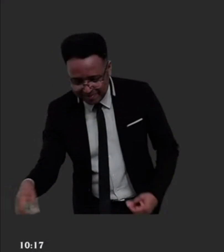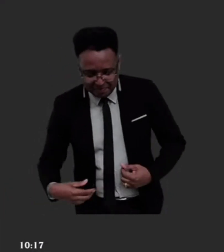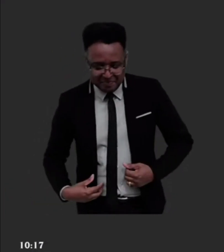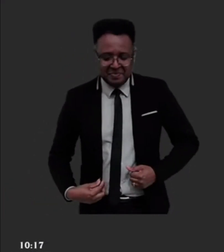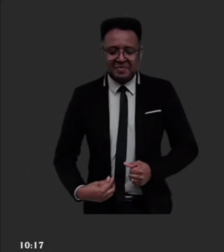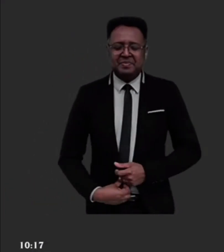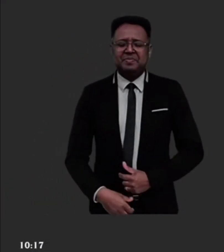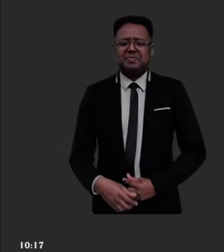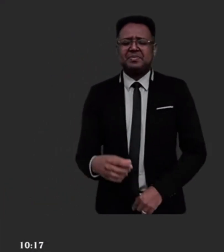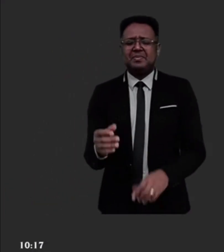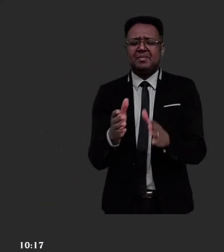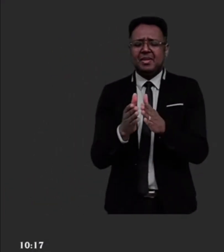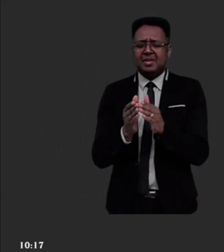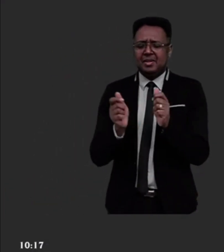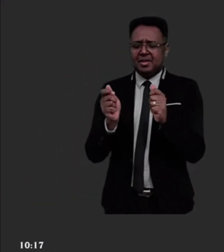Glória a Deus.